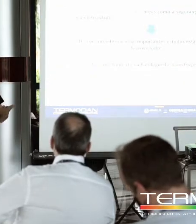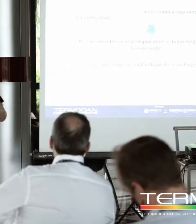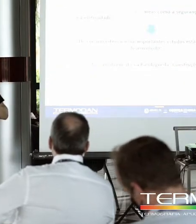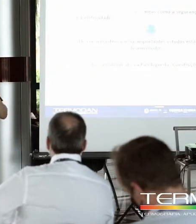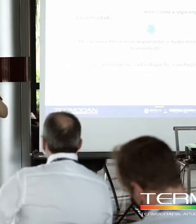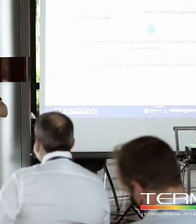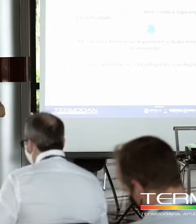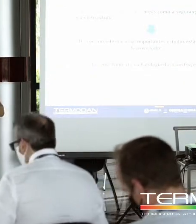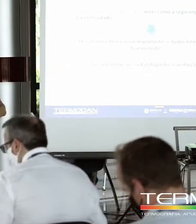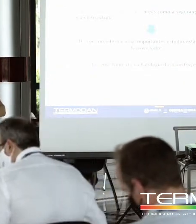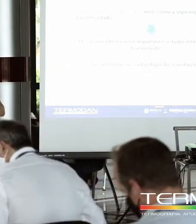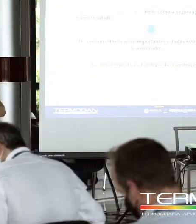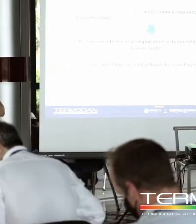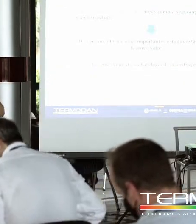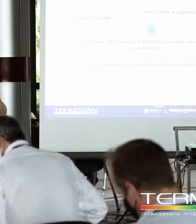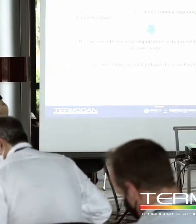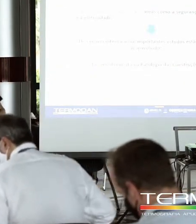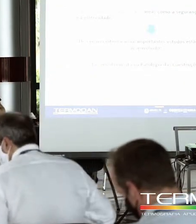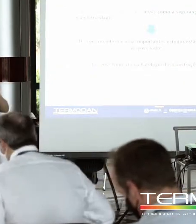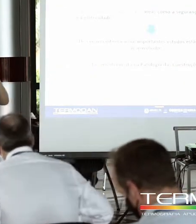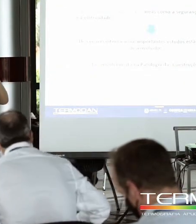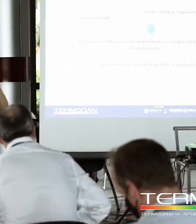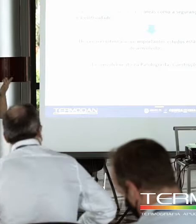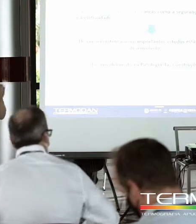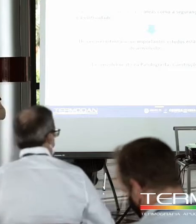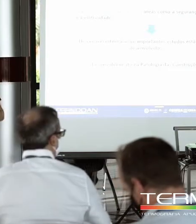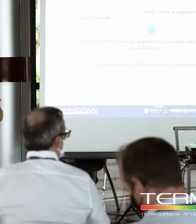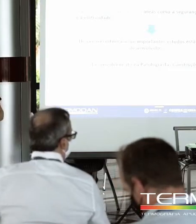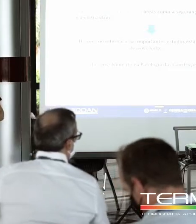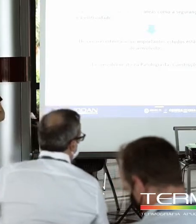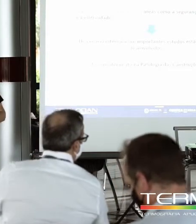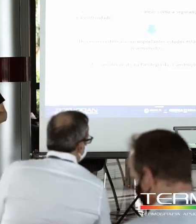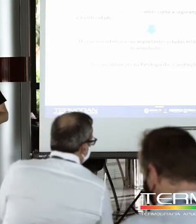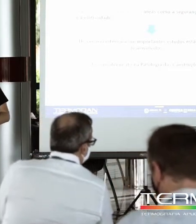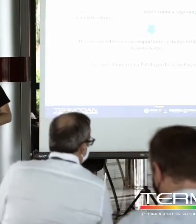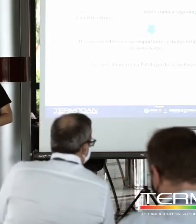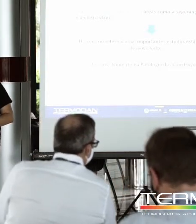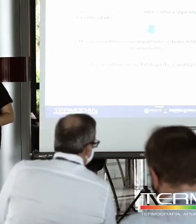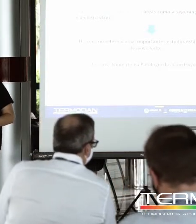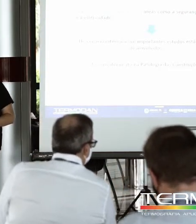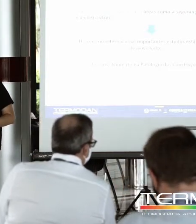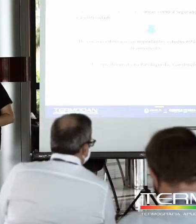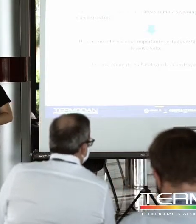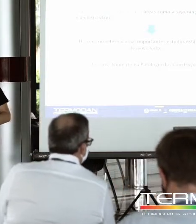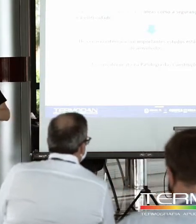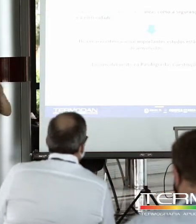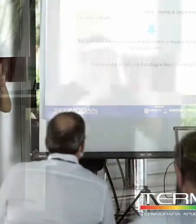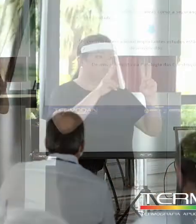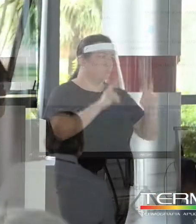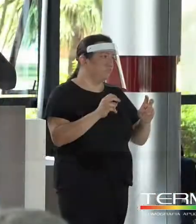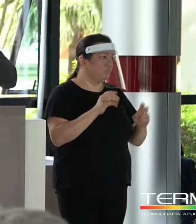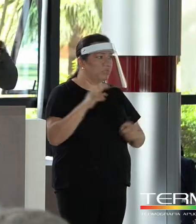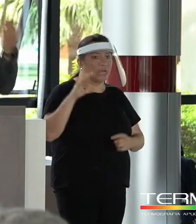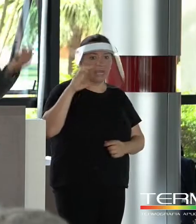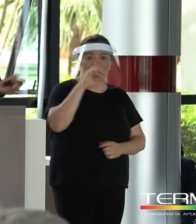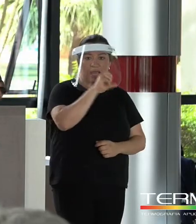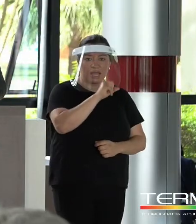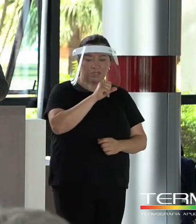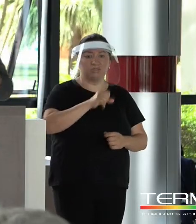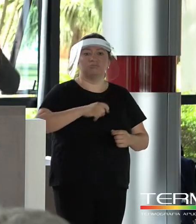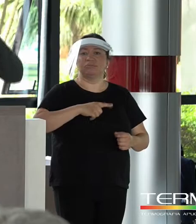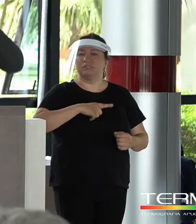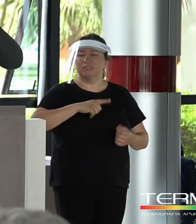as edificações, tá? Então aqui, pessoal, qual é a questão? Então a termografia ela tem